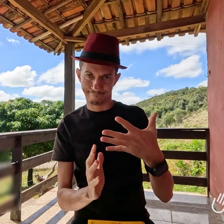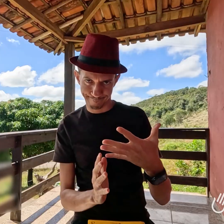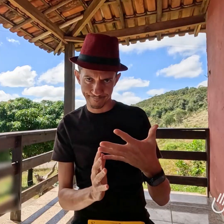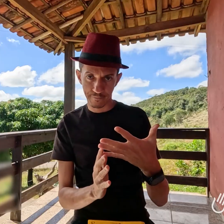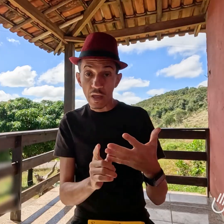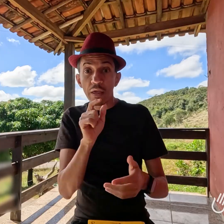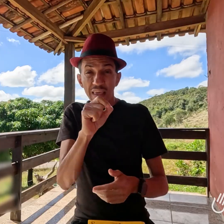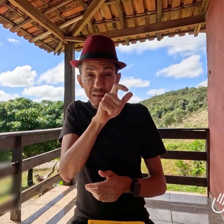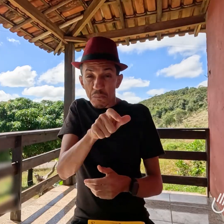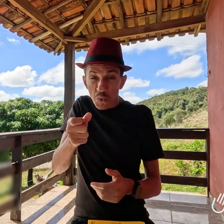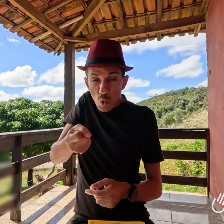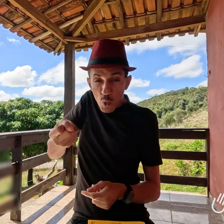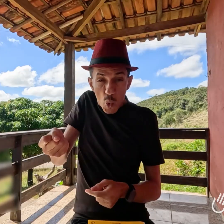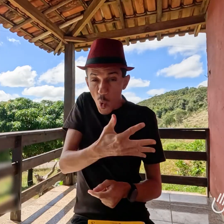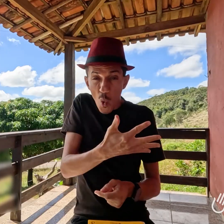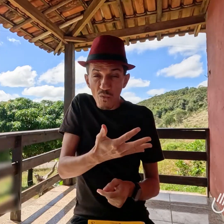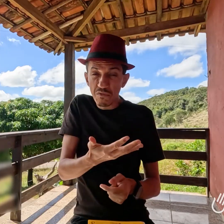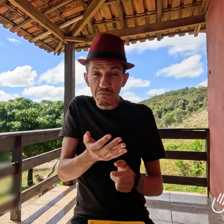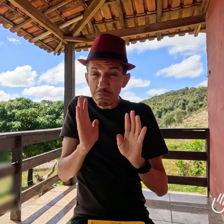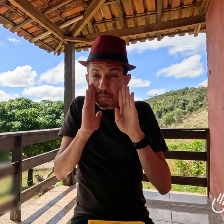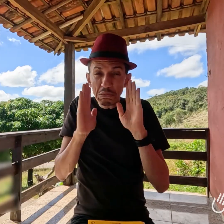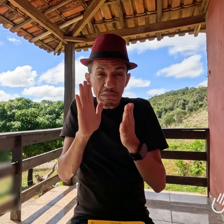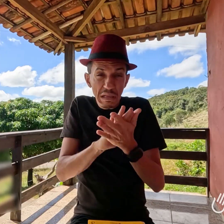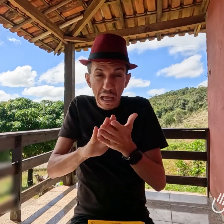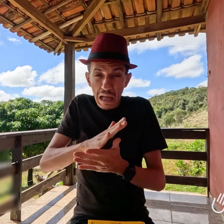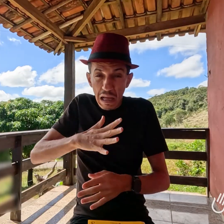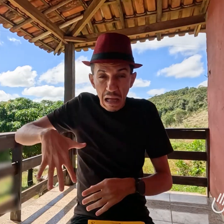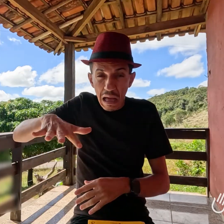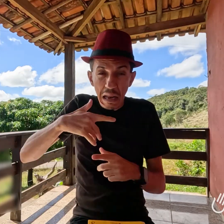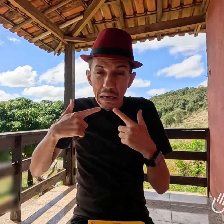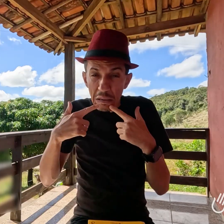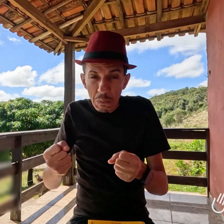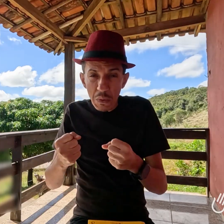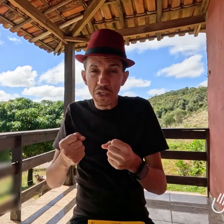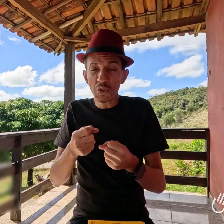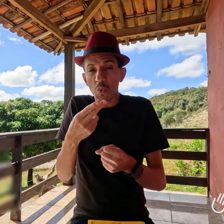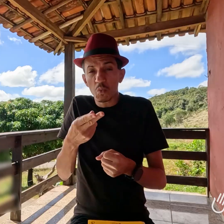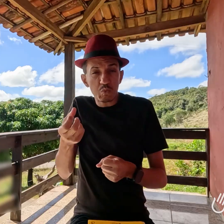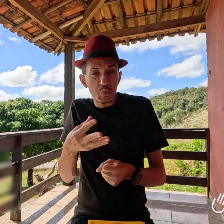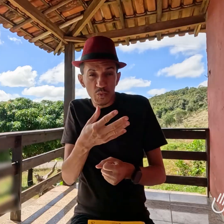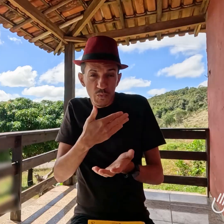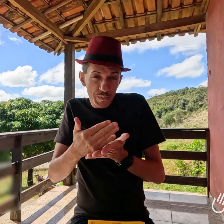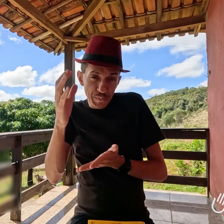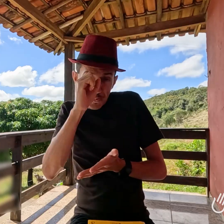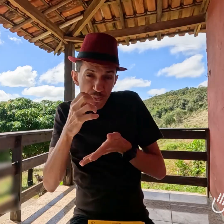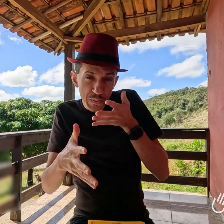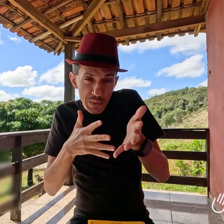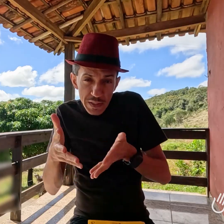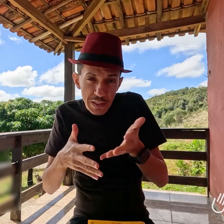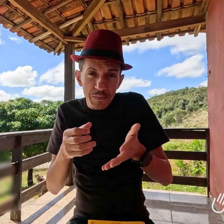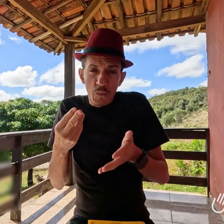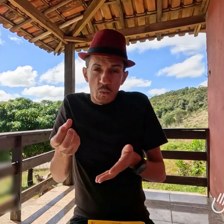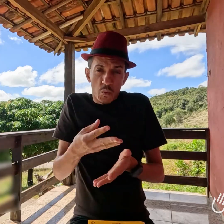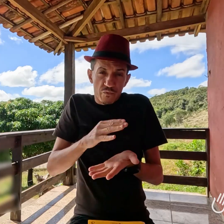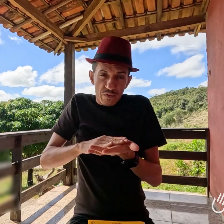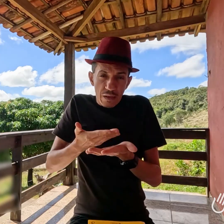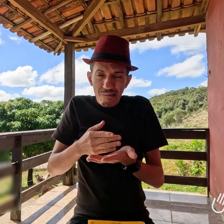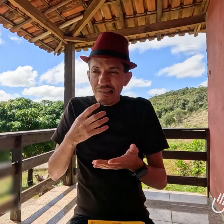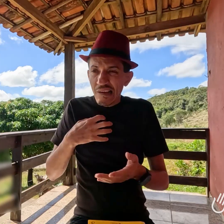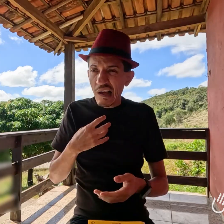se você quer aprender, se aprofundar ou trabalhar na área da língua de sinais, qualquer que seja o nível,